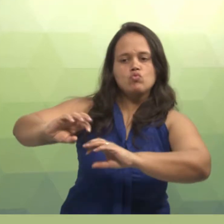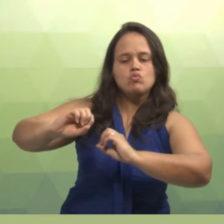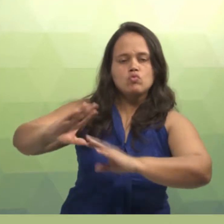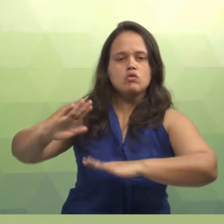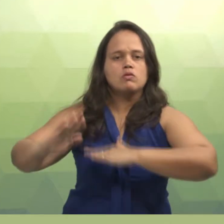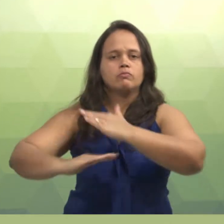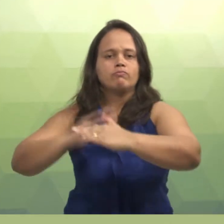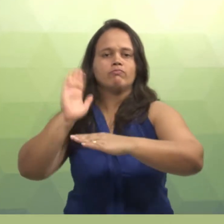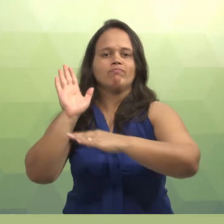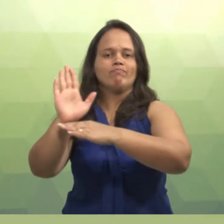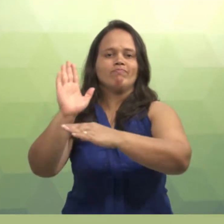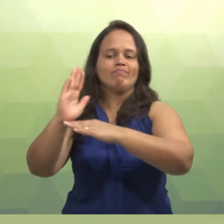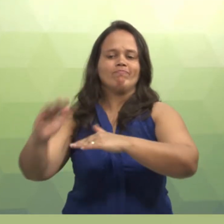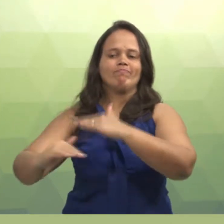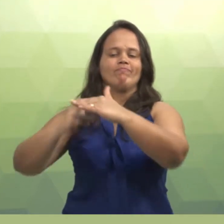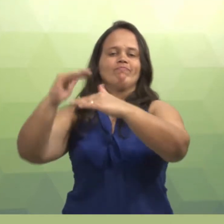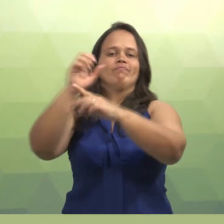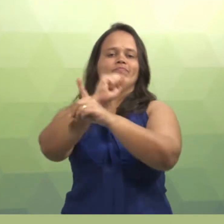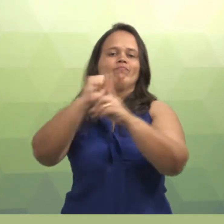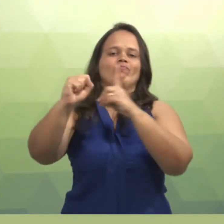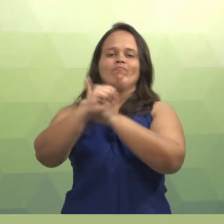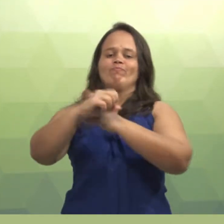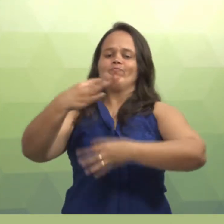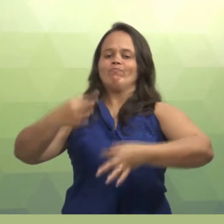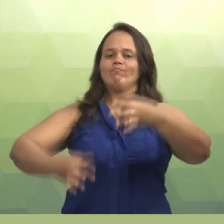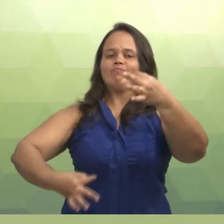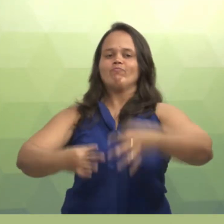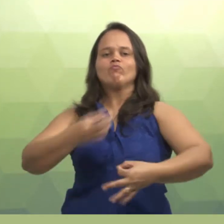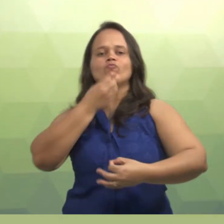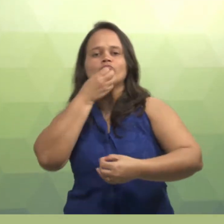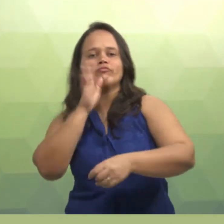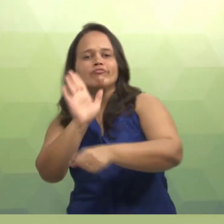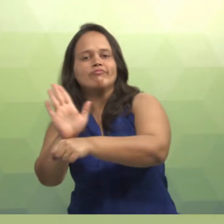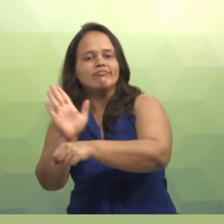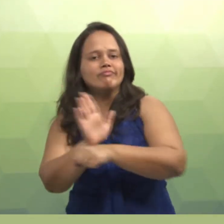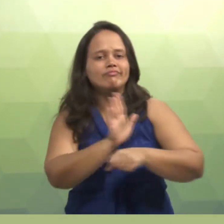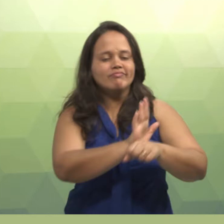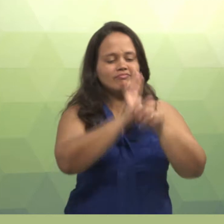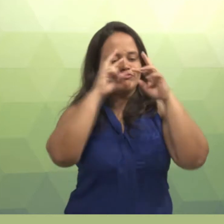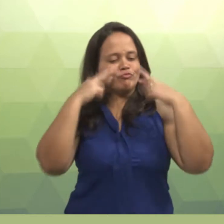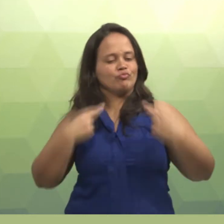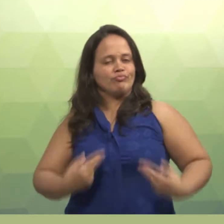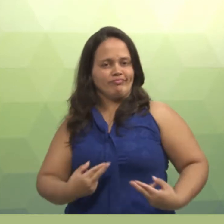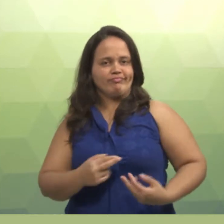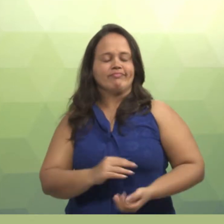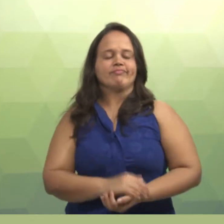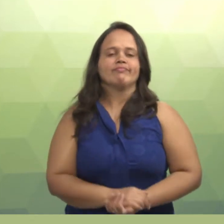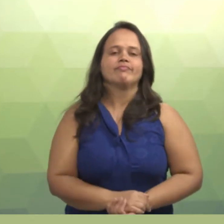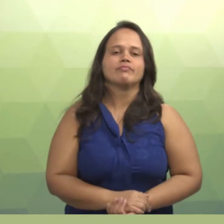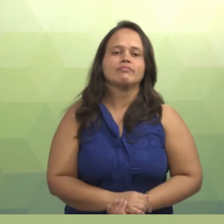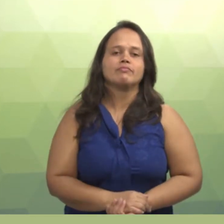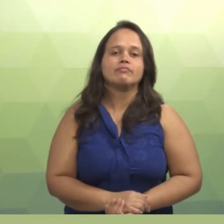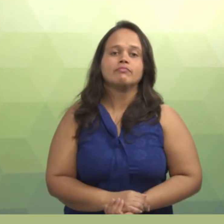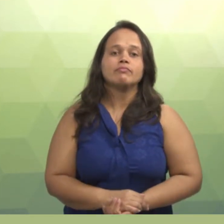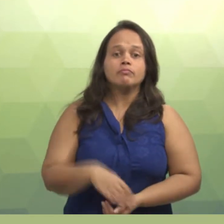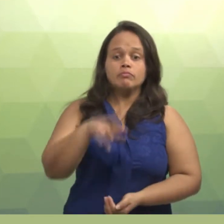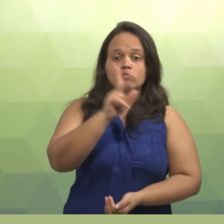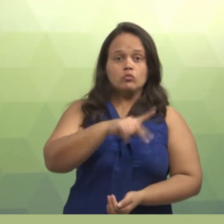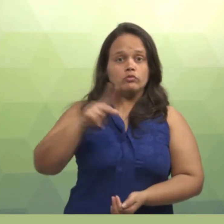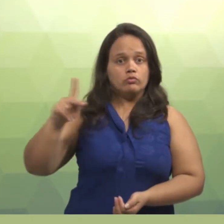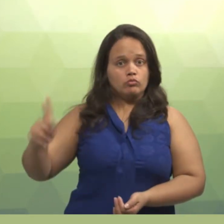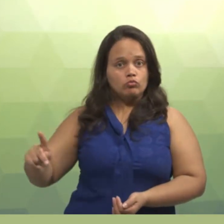justa, solidária e humanizada. Quanto mais o professor desempenhar com zelo o seu trabalho,